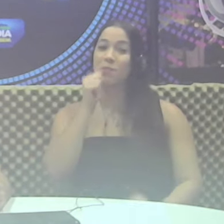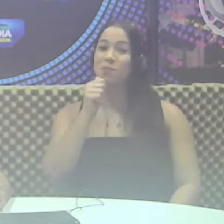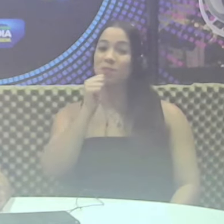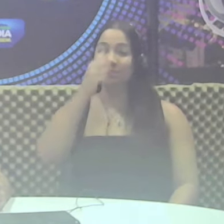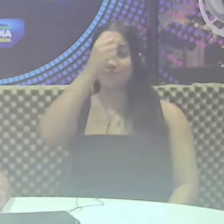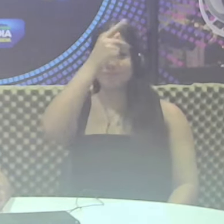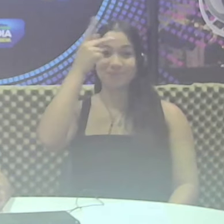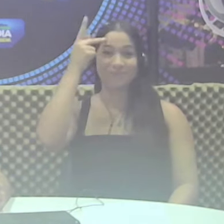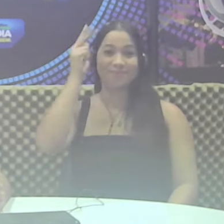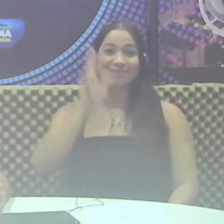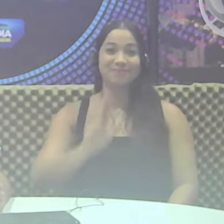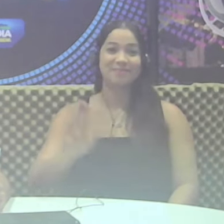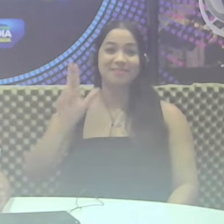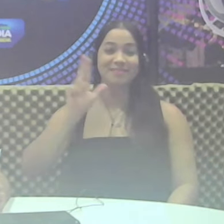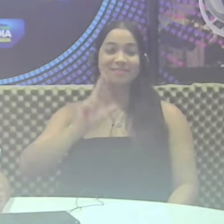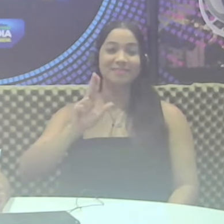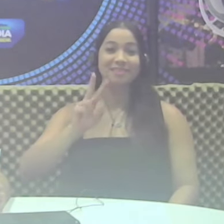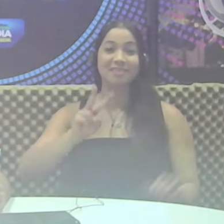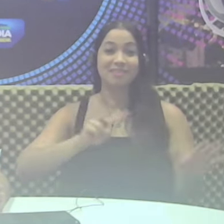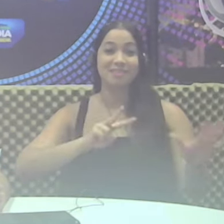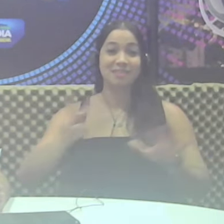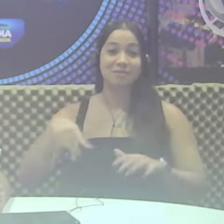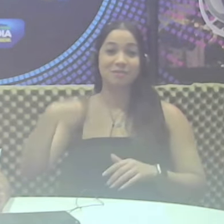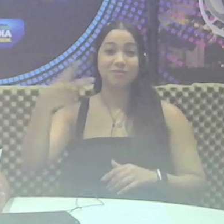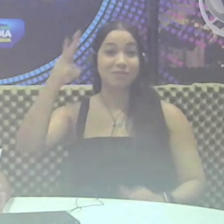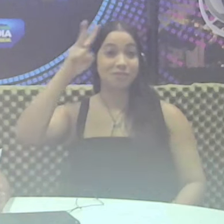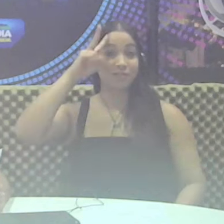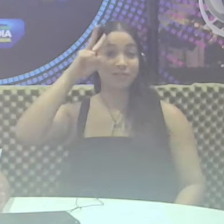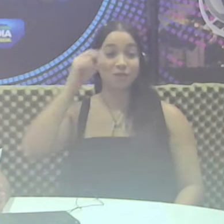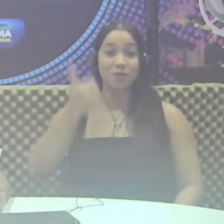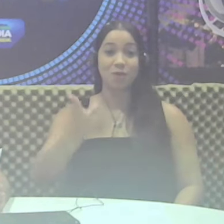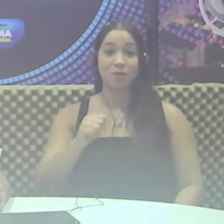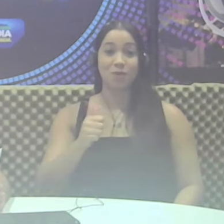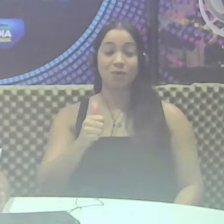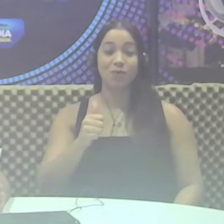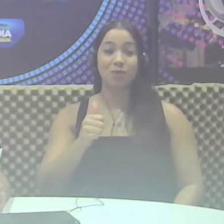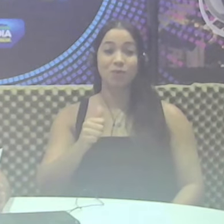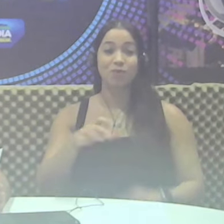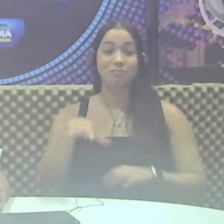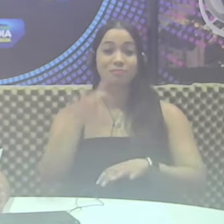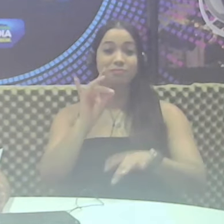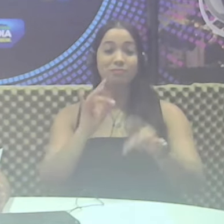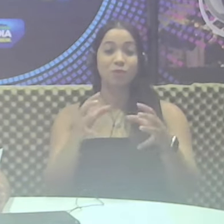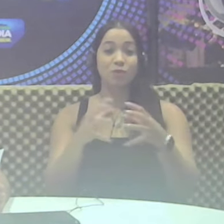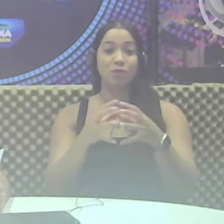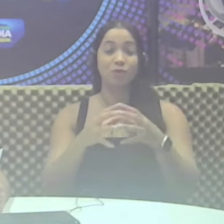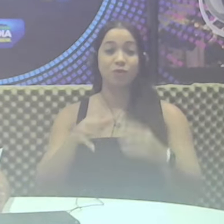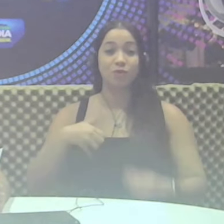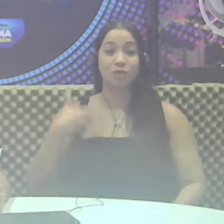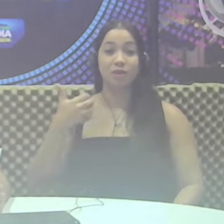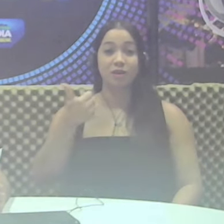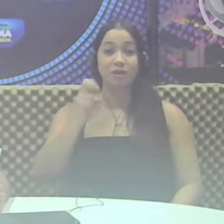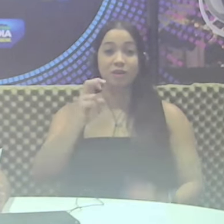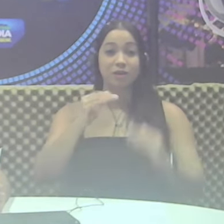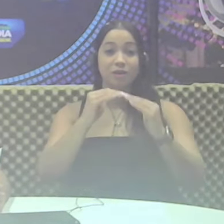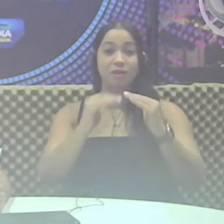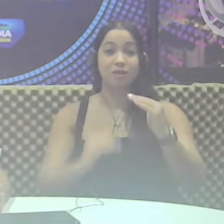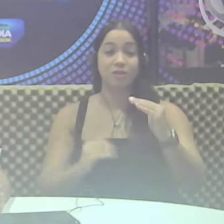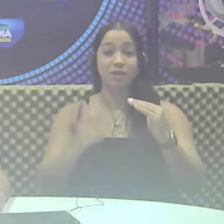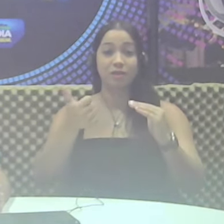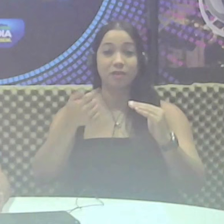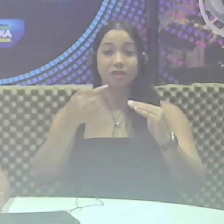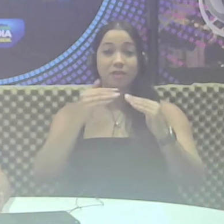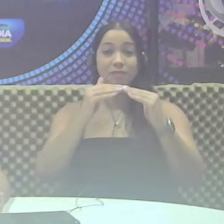de Uberlândia promove na próxima segunda-feira, dia 11, a seletiva de futsal feminino nas categorias sub-15 e